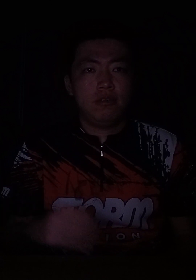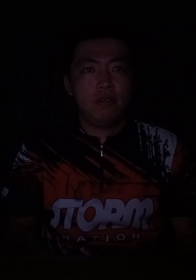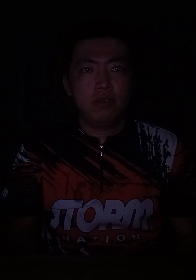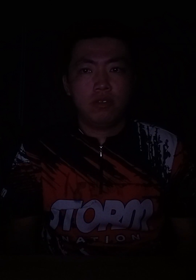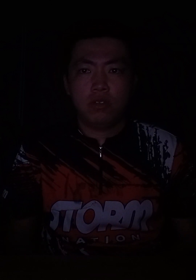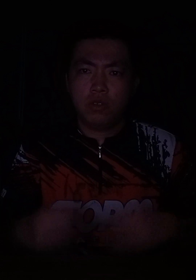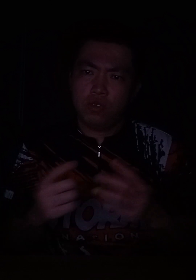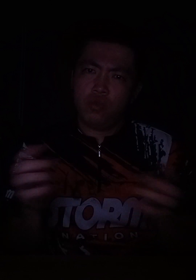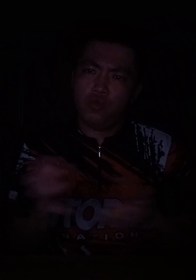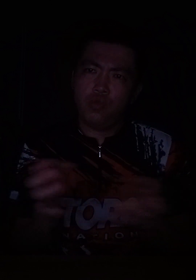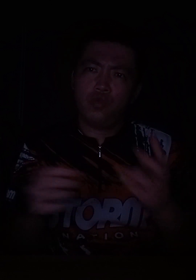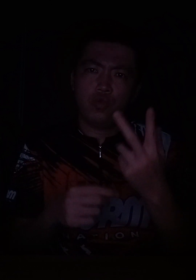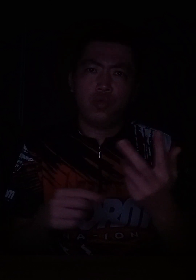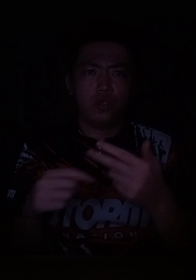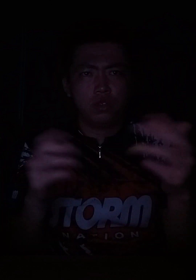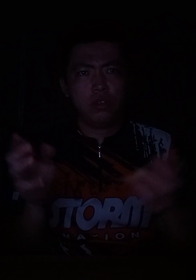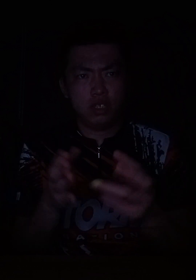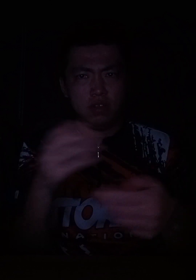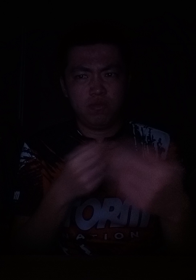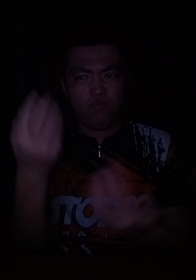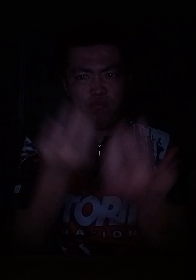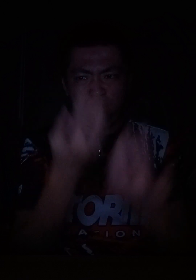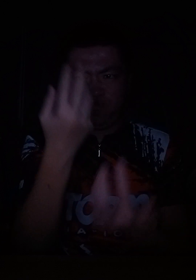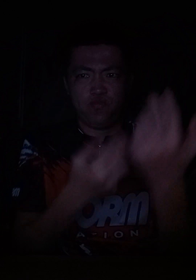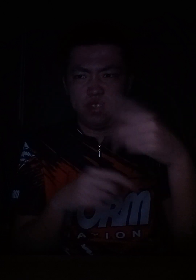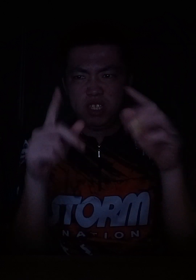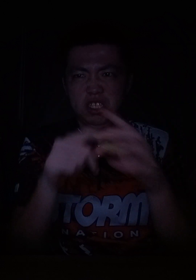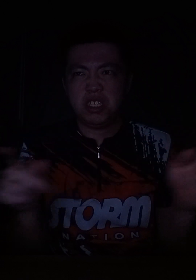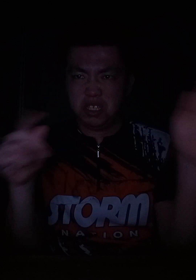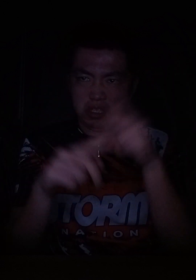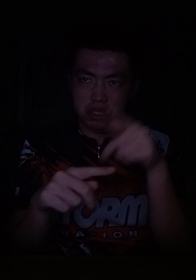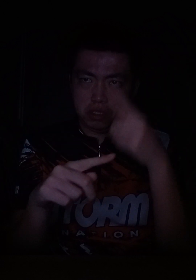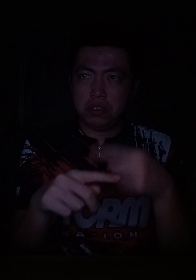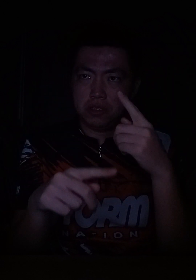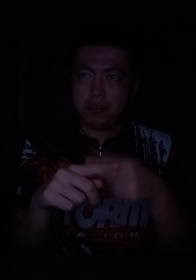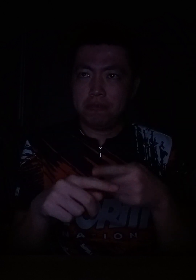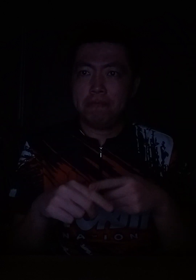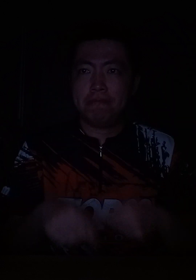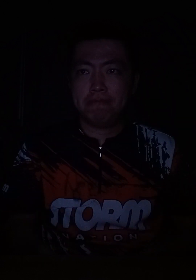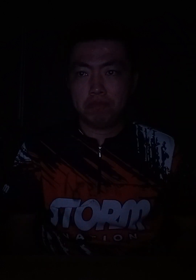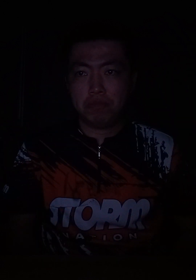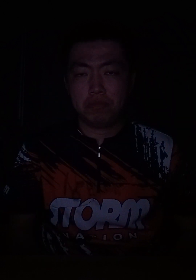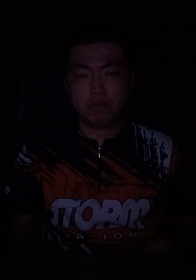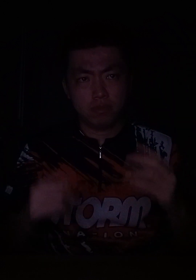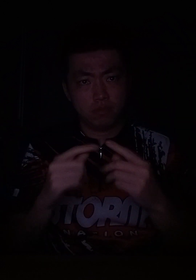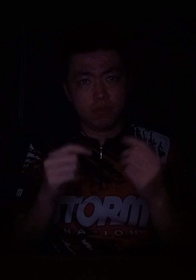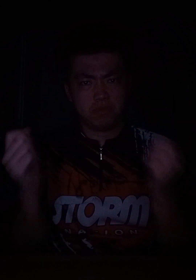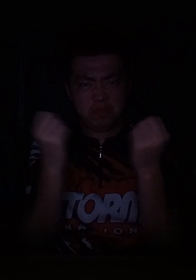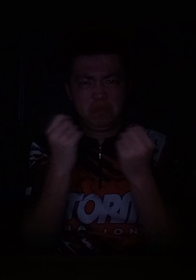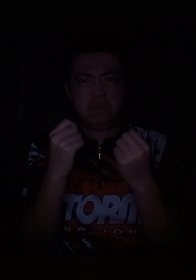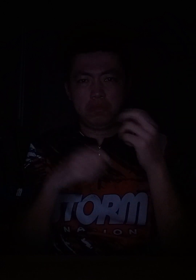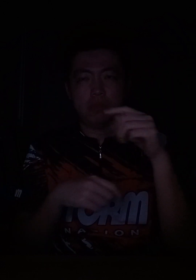어제 서울 지하철 3호선 선로에 불이 나면서 지하철 운행이 한때 중단됐습니다. 추운 날씨에 일어난 출근 시간 예상치